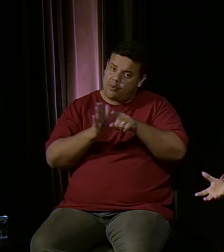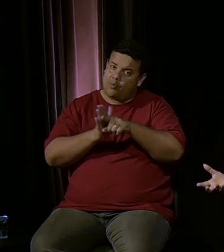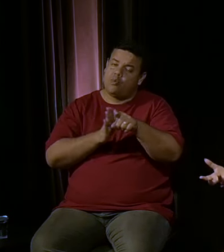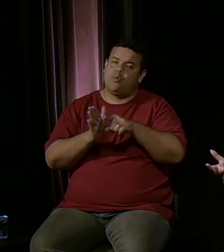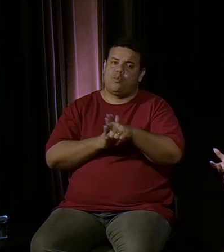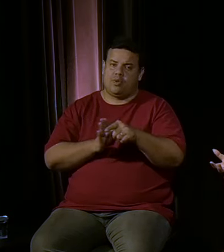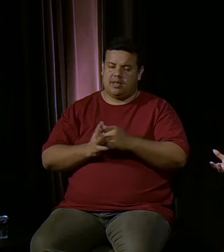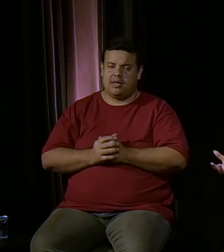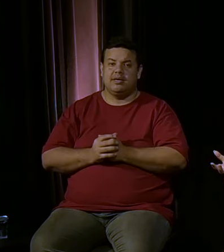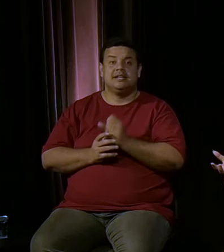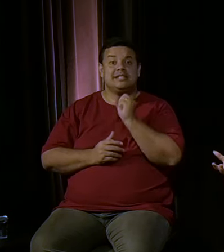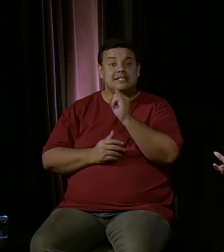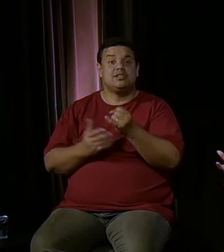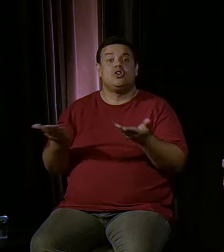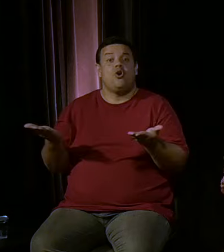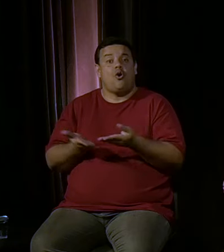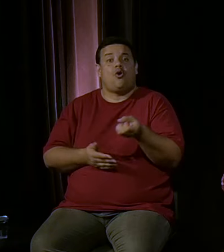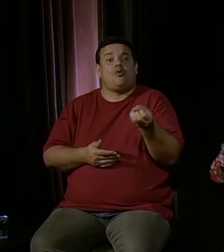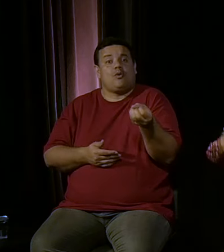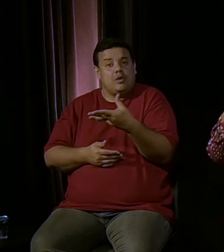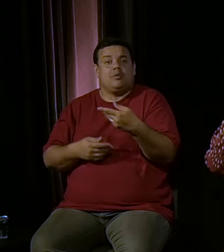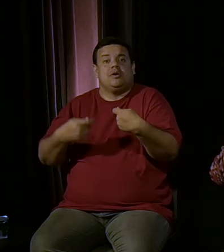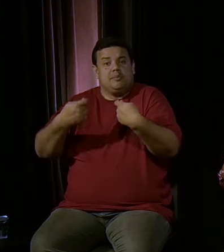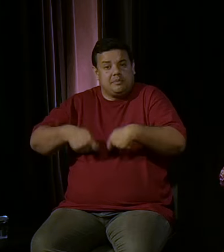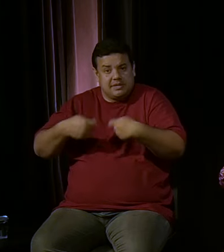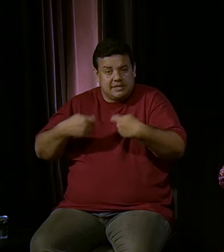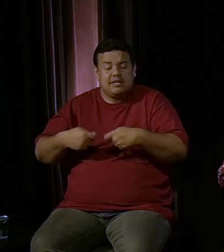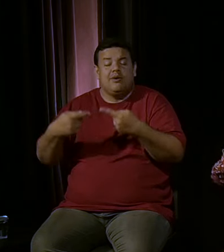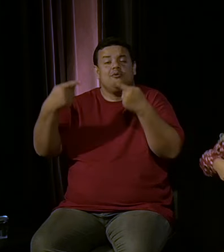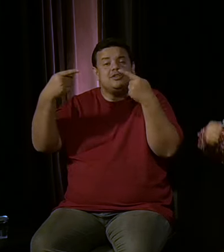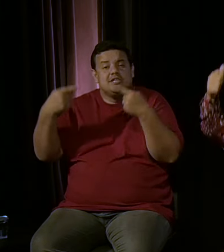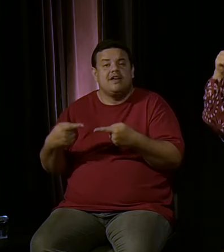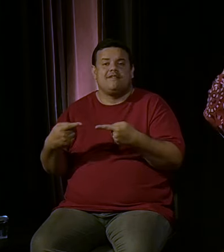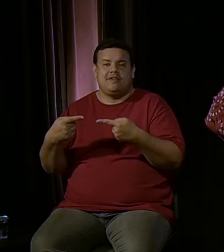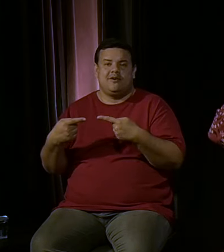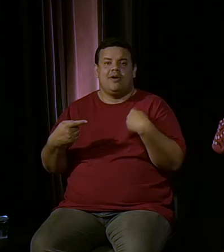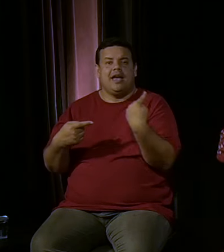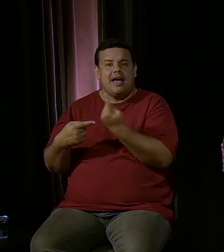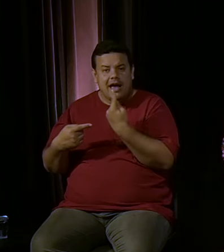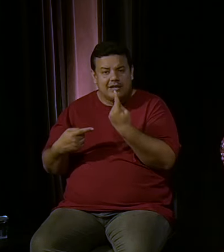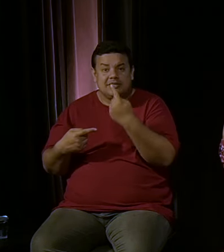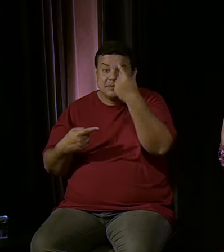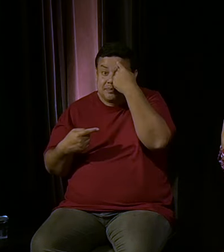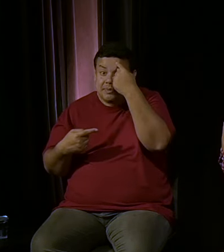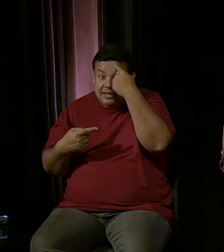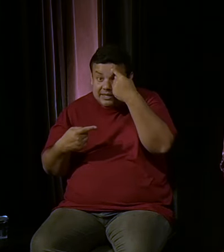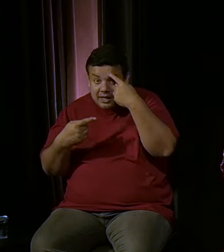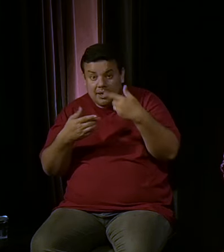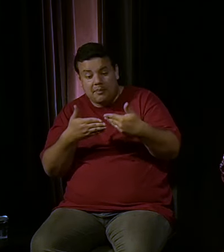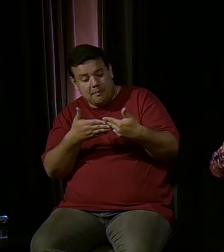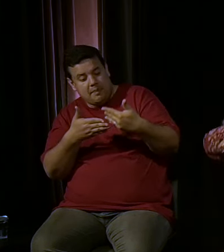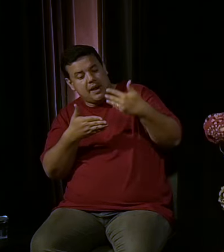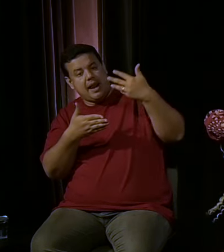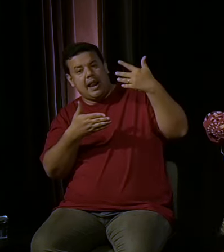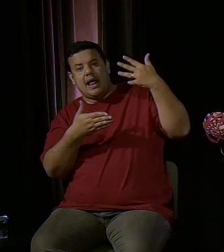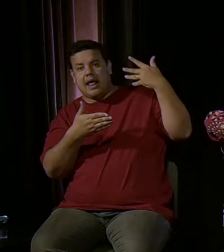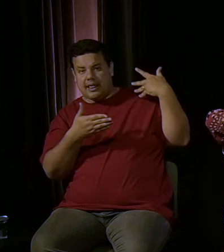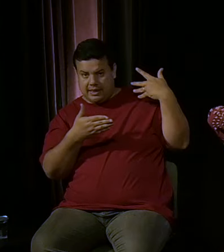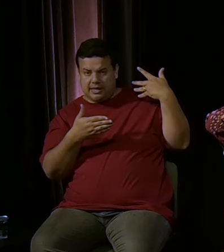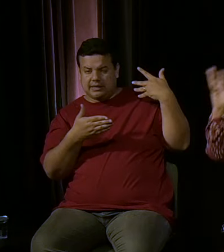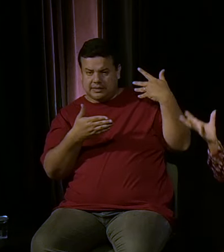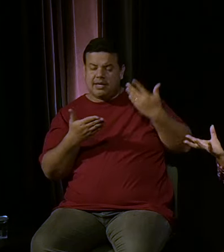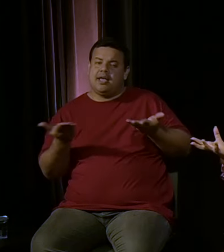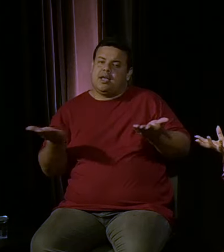no contemporâneo, a gente precisa fazer isso, o desafio é justamente a gente olhar para trás agora